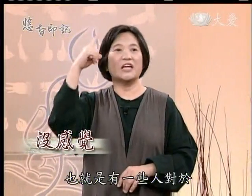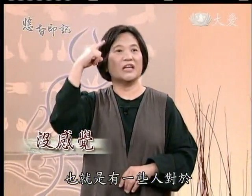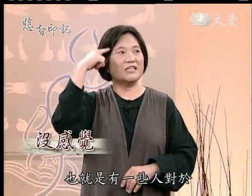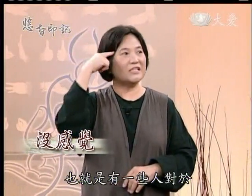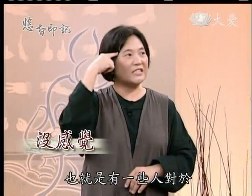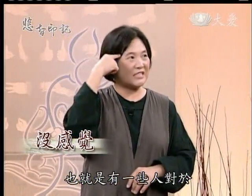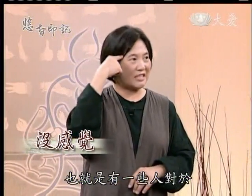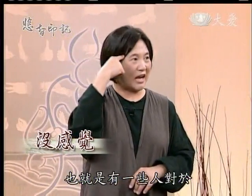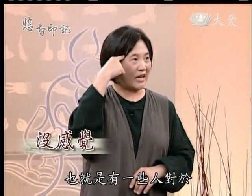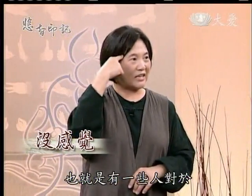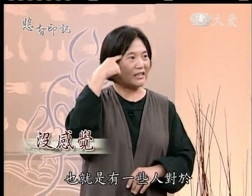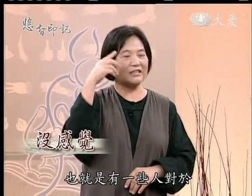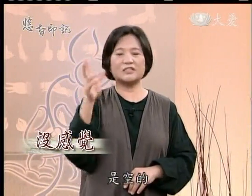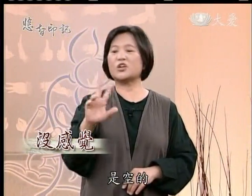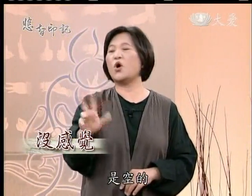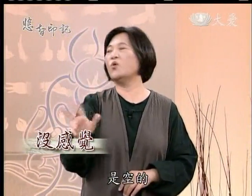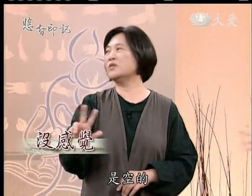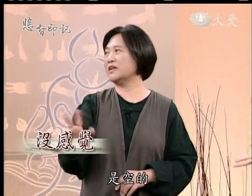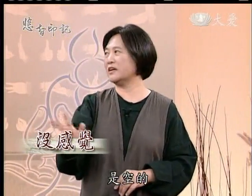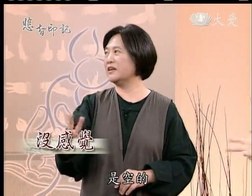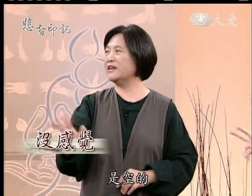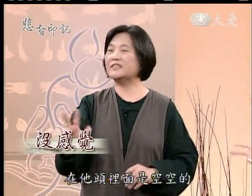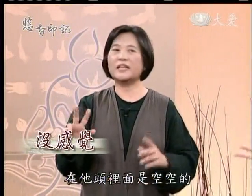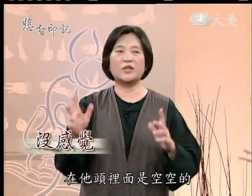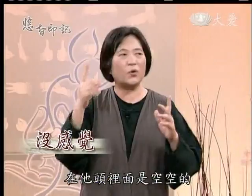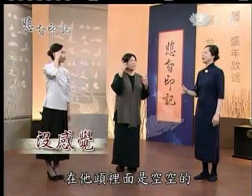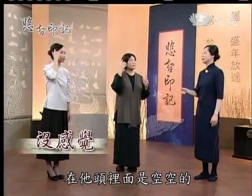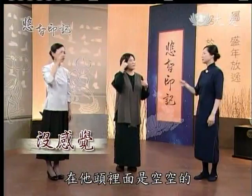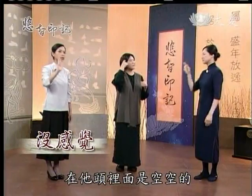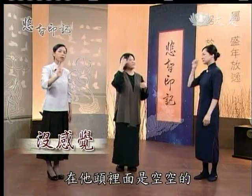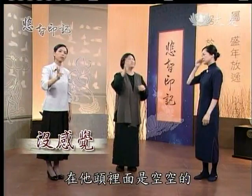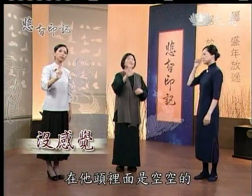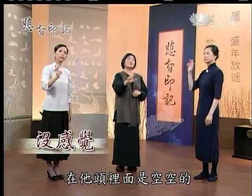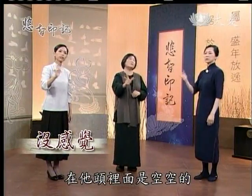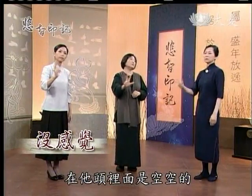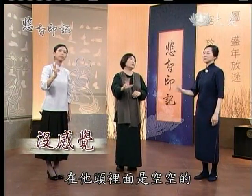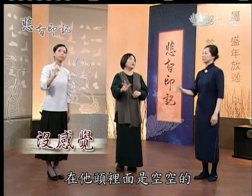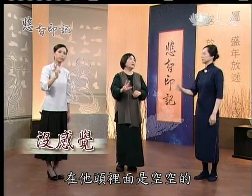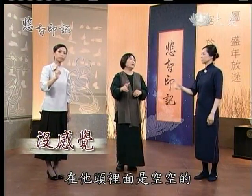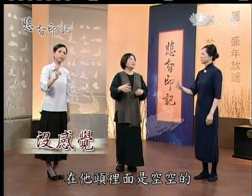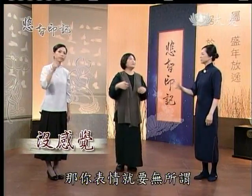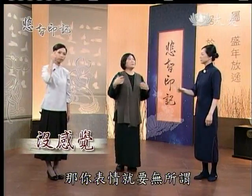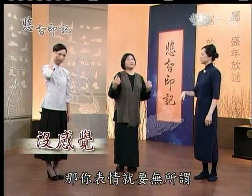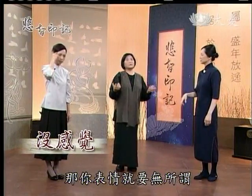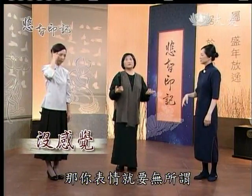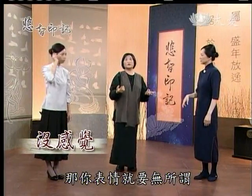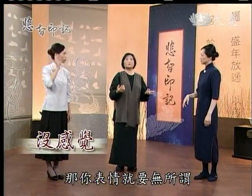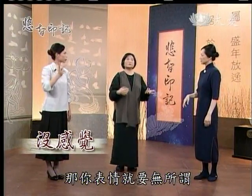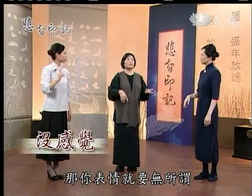也就是有些 是想，是空的，在他头里面是空空的，那你表情就要无所